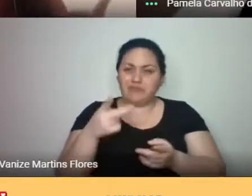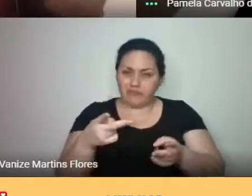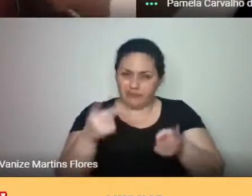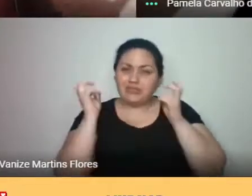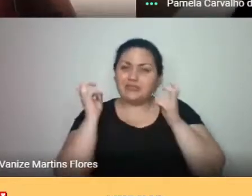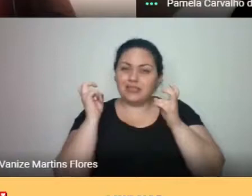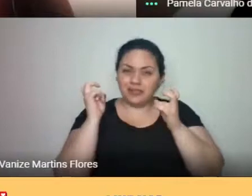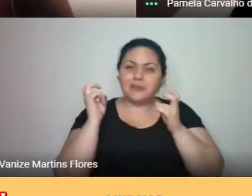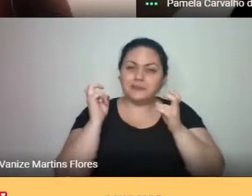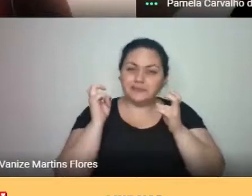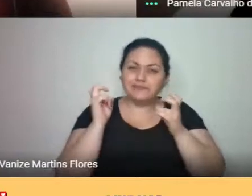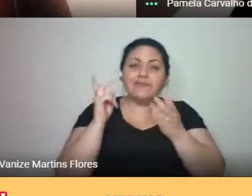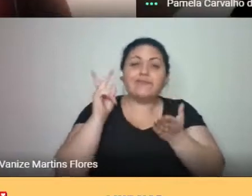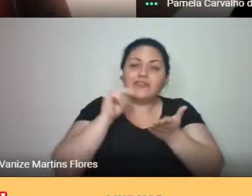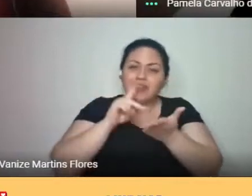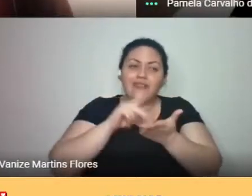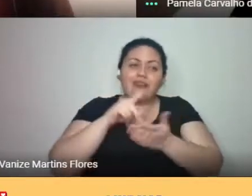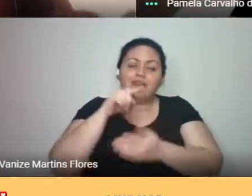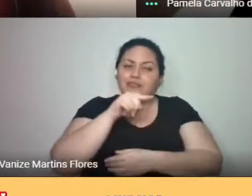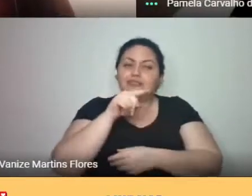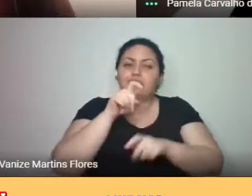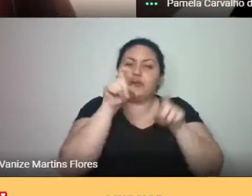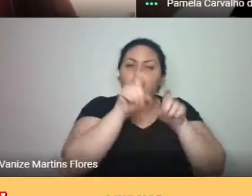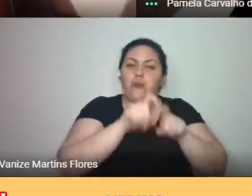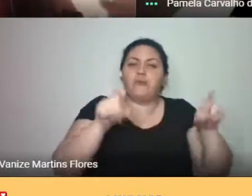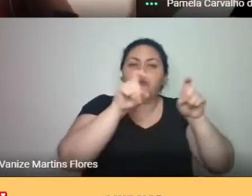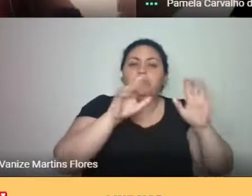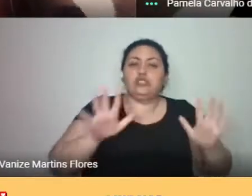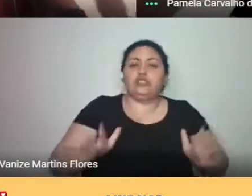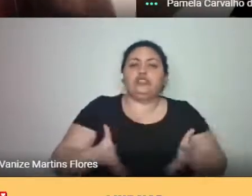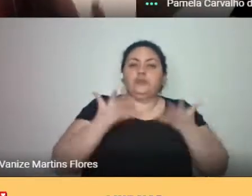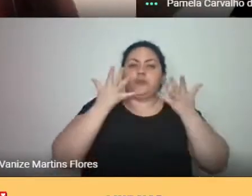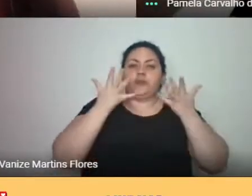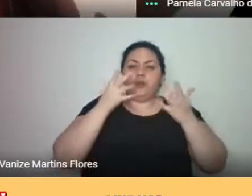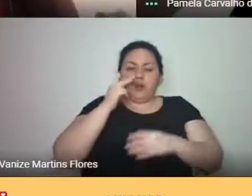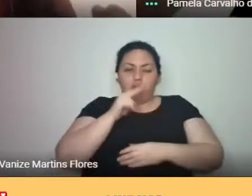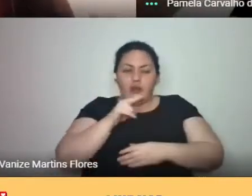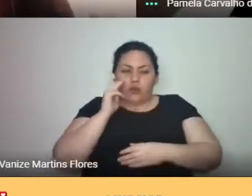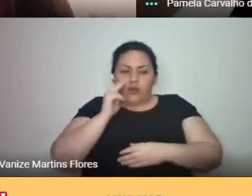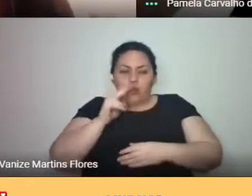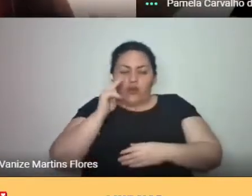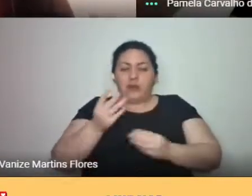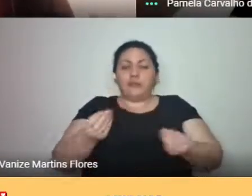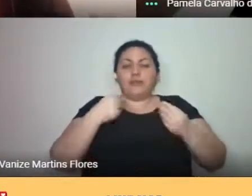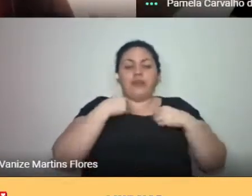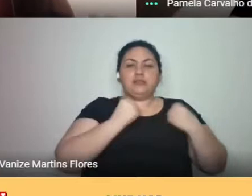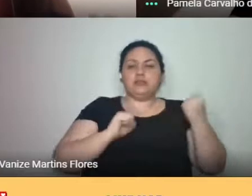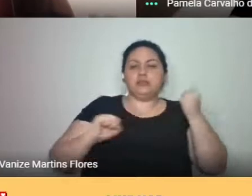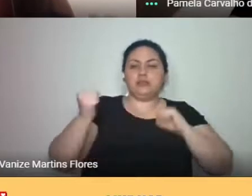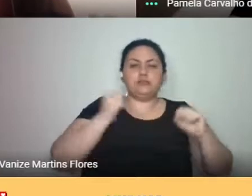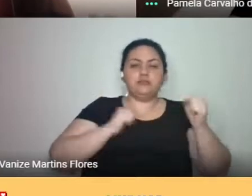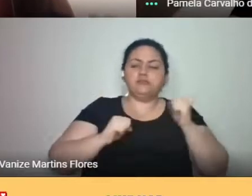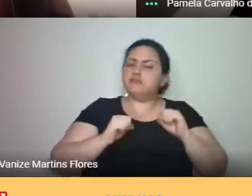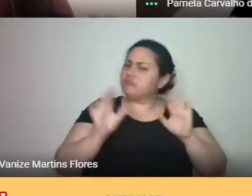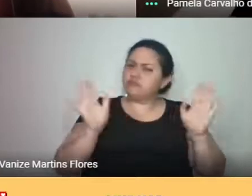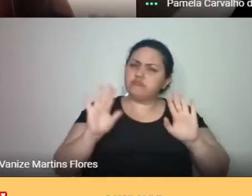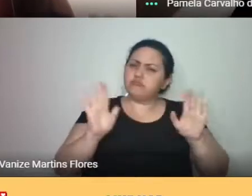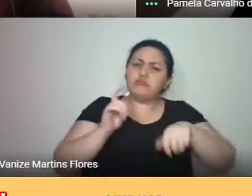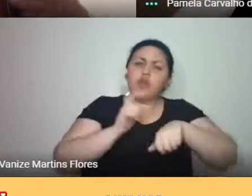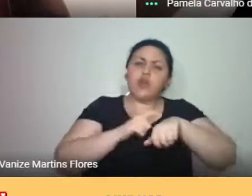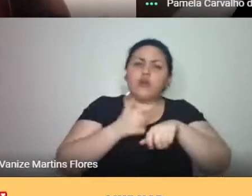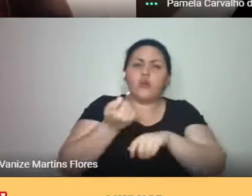realmente estimula, né, a ansiedade. Então, sim, vamos fechar, chegando perto do final de semana, a gente